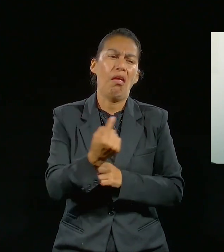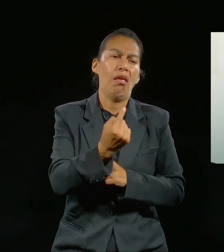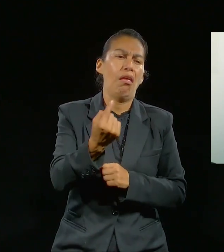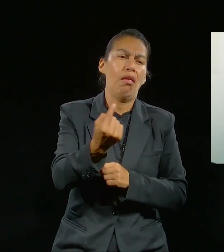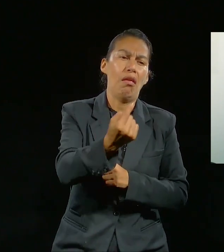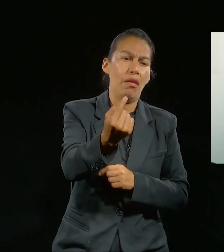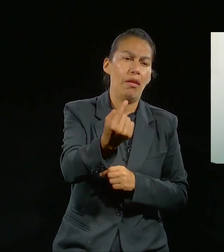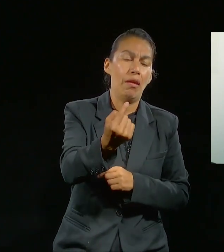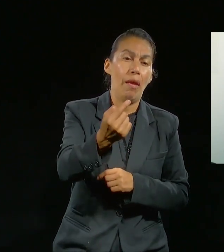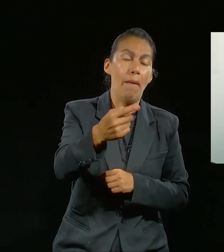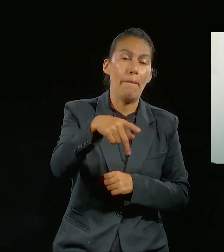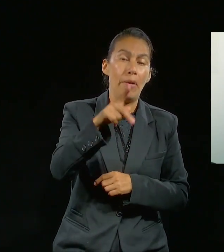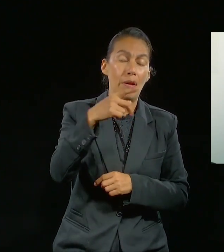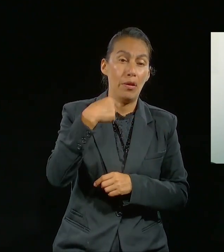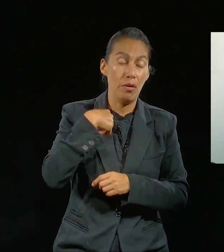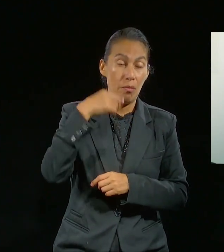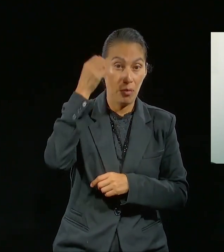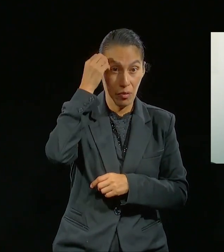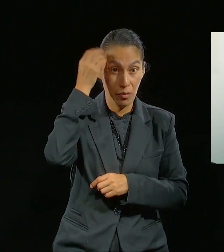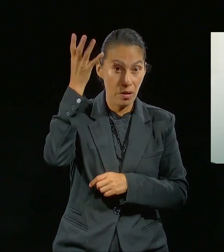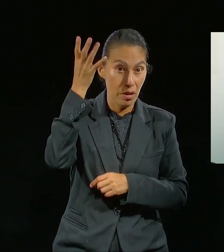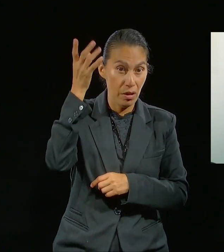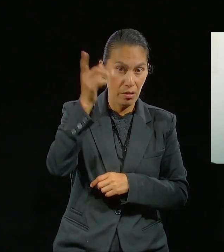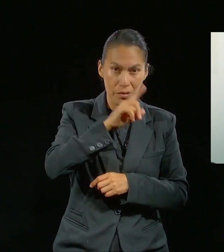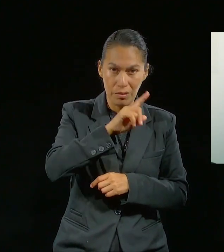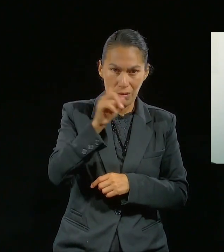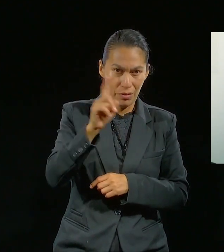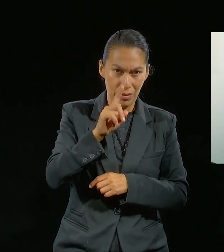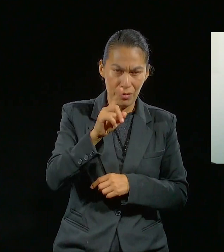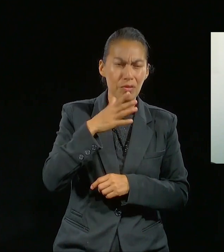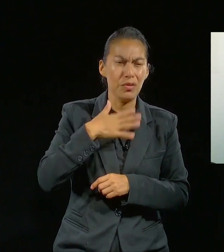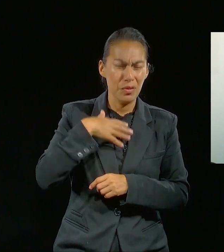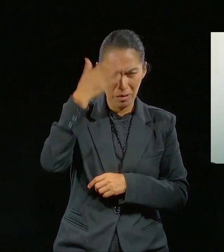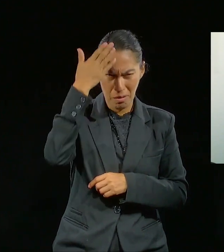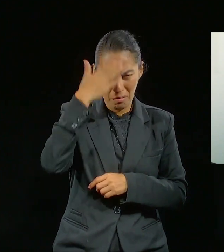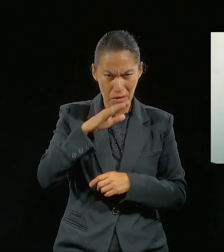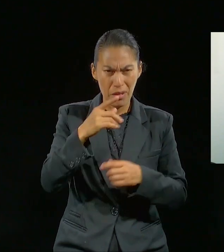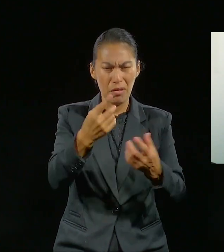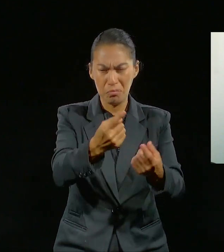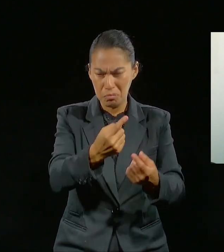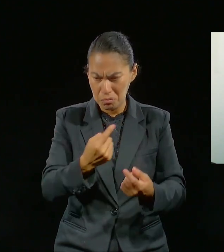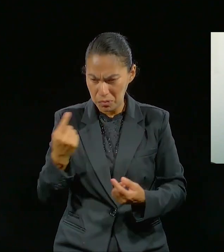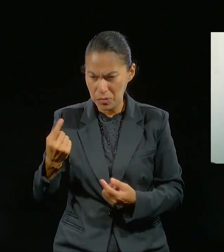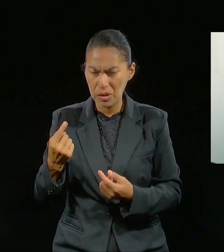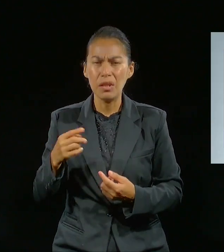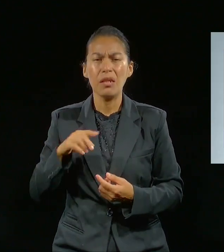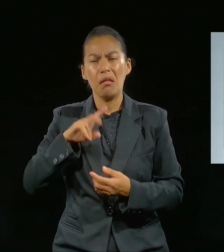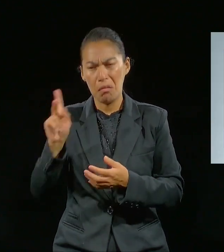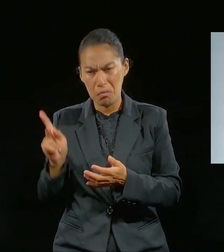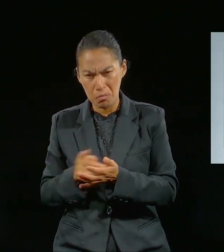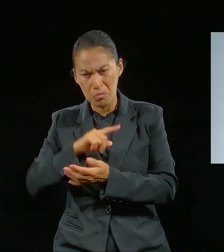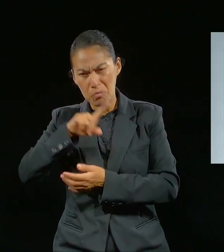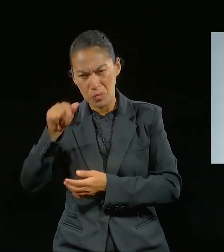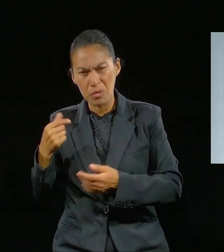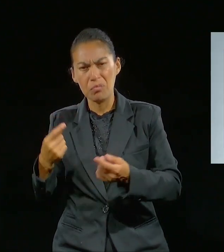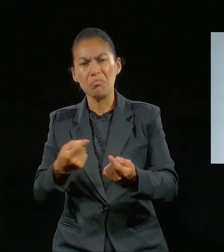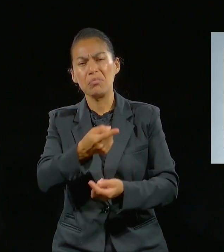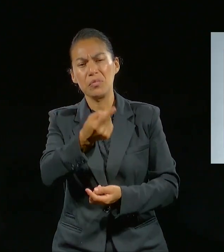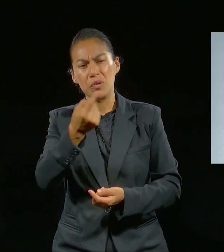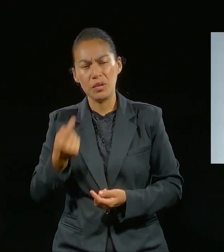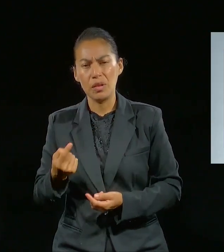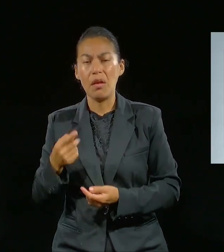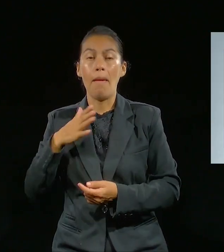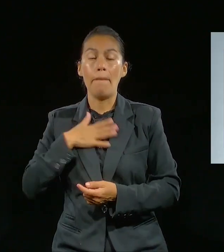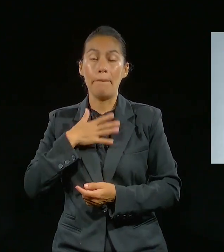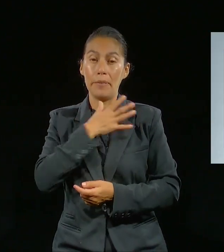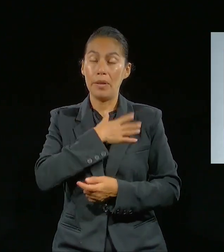por ahí fuera un rato, pero nunca se me olvidó que yo tenía que estar dentro de las filas del Señor. Y aquí me encuentro. Y ahora